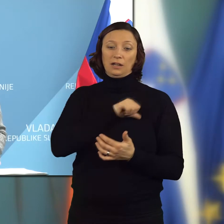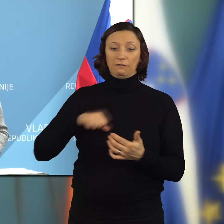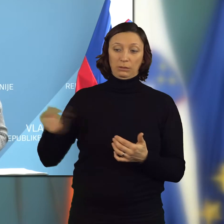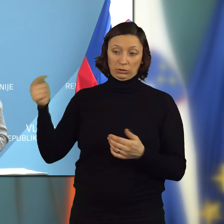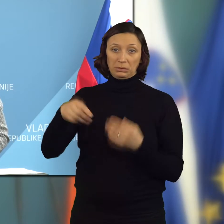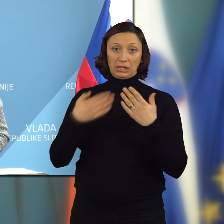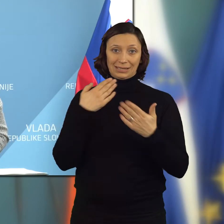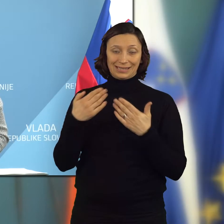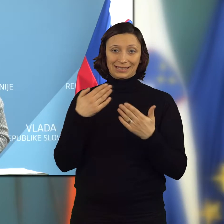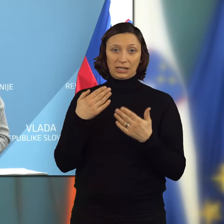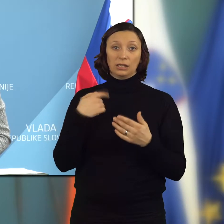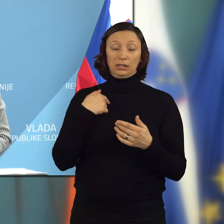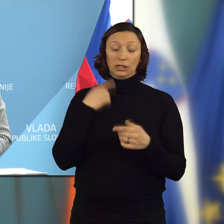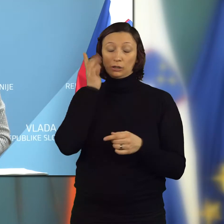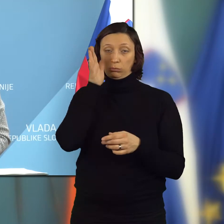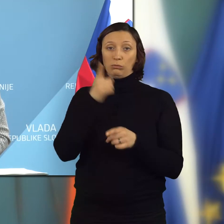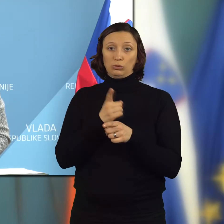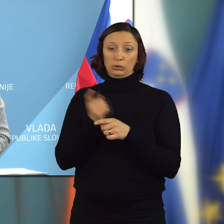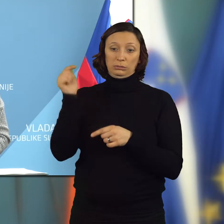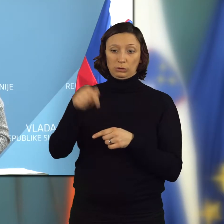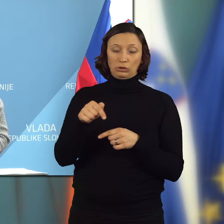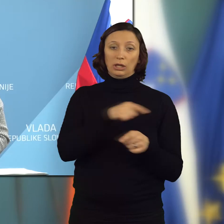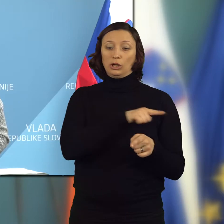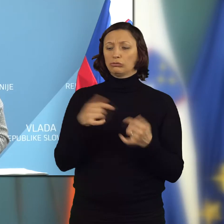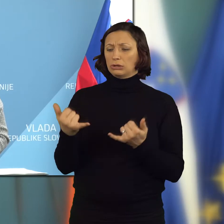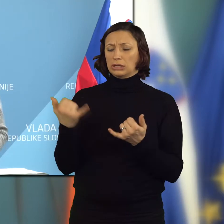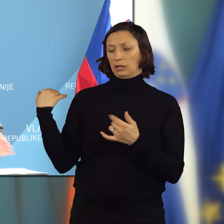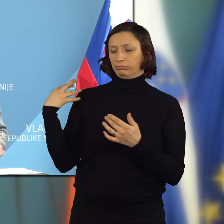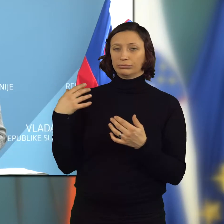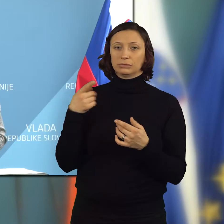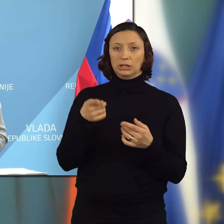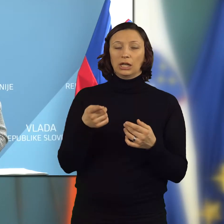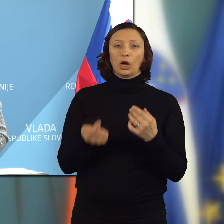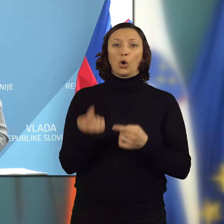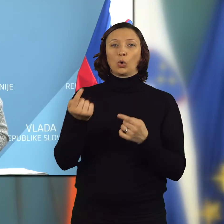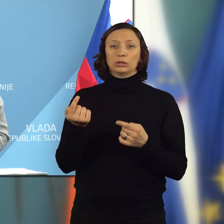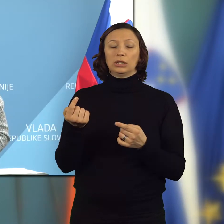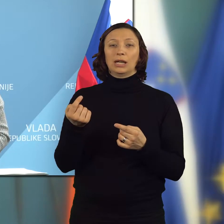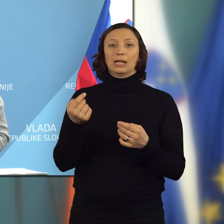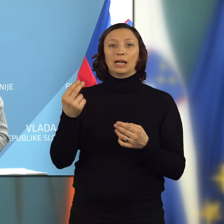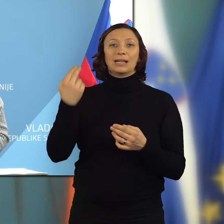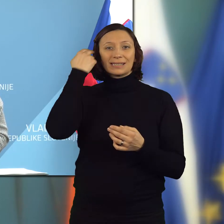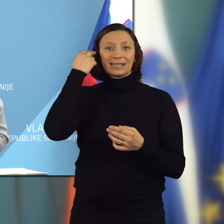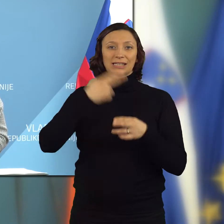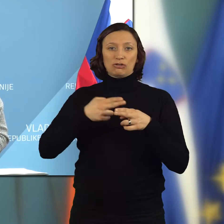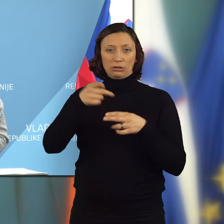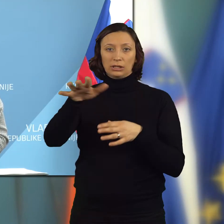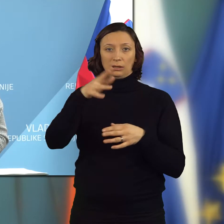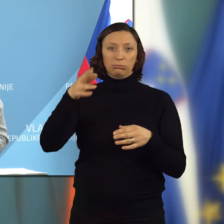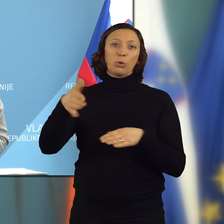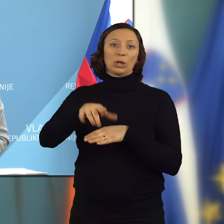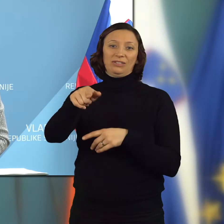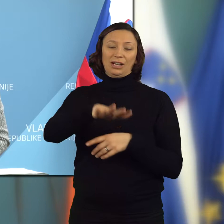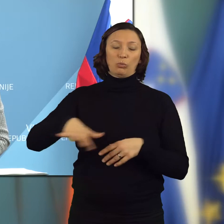da se udeležijo tega sestanka. Udeležila se ga bom tudi sama, do sedaj se ga je udeleževala sekretarka državna, ki je